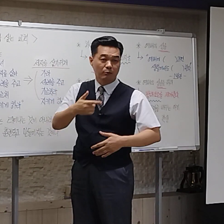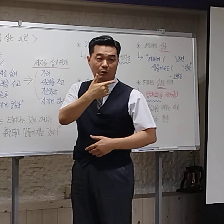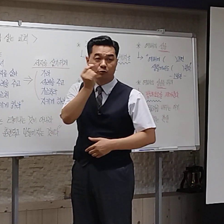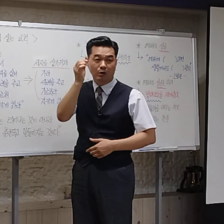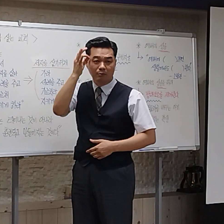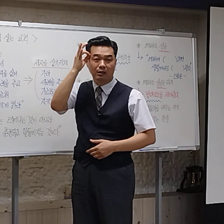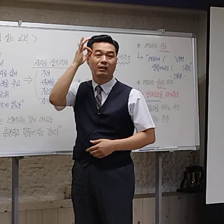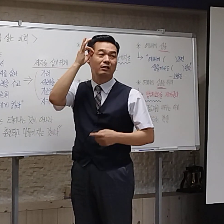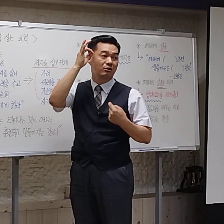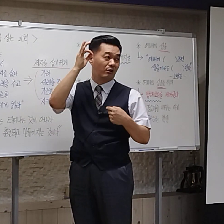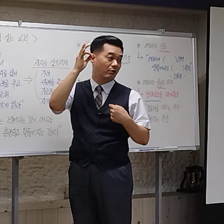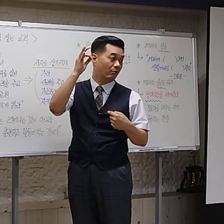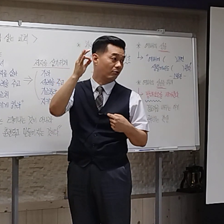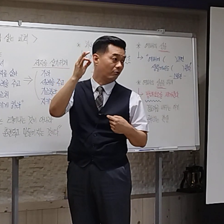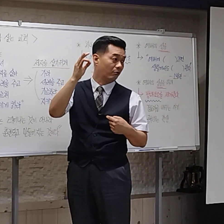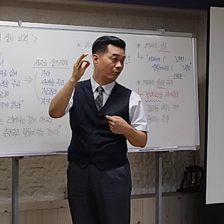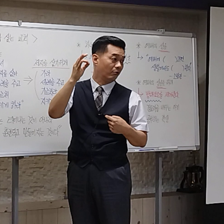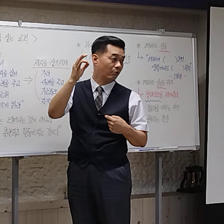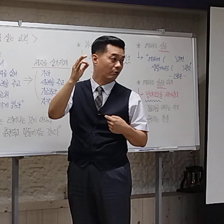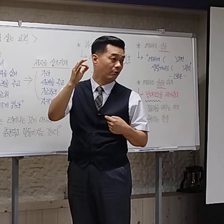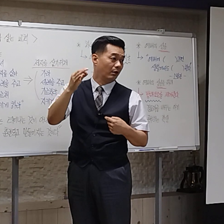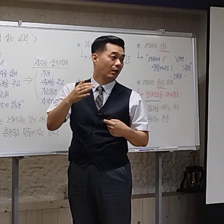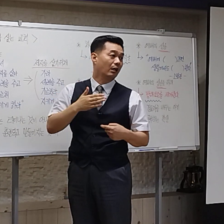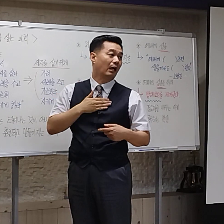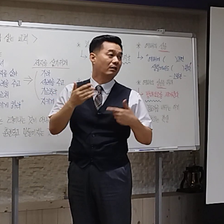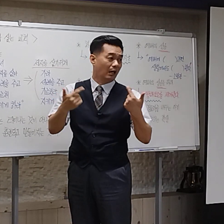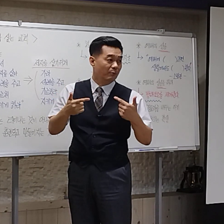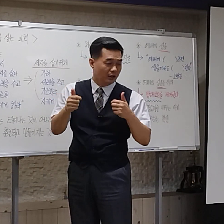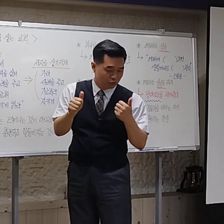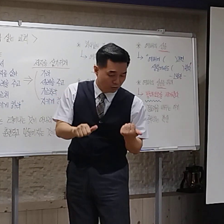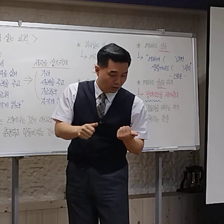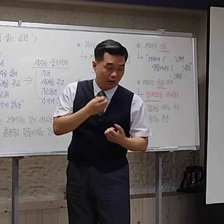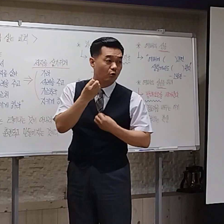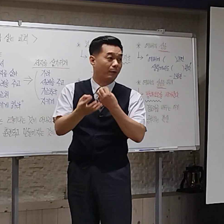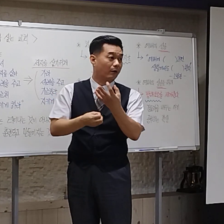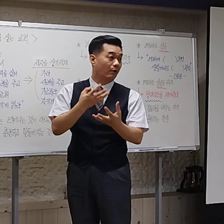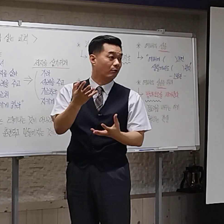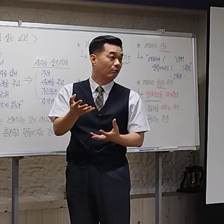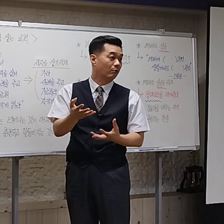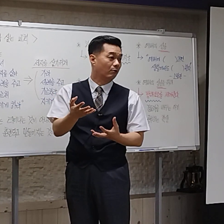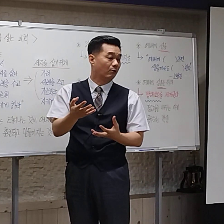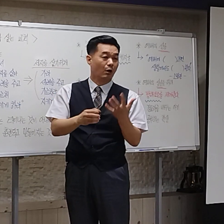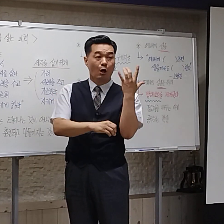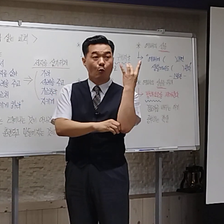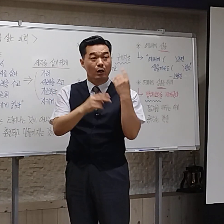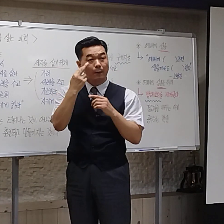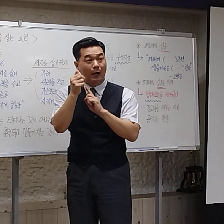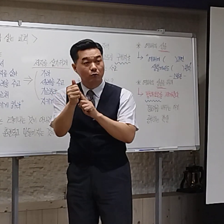연약함과 부족함을 깨닫는 거예요. 그러니까 나는 날마다 죽노라라고 고백을 해요. 원래